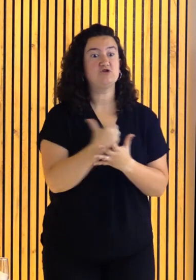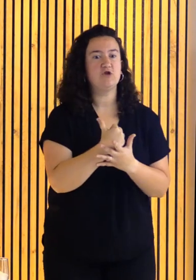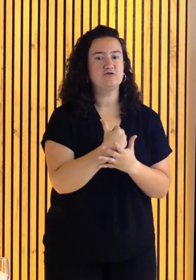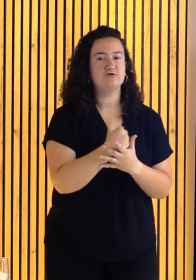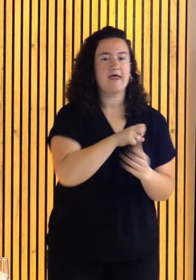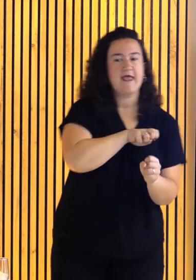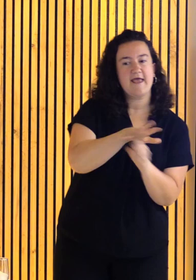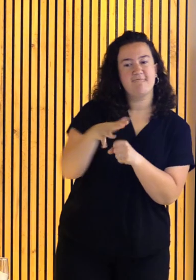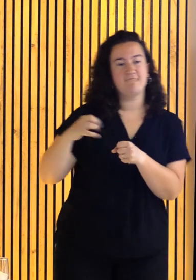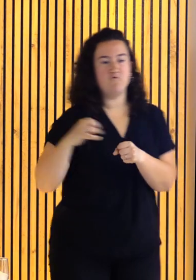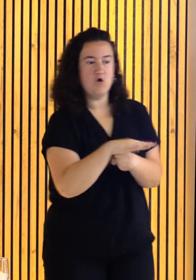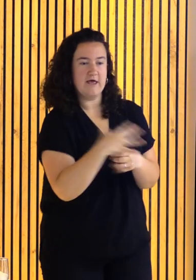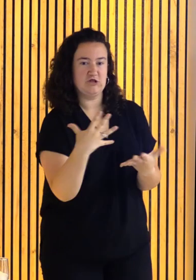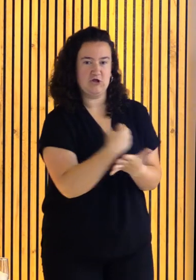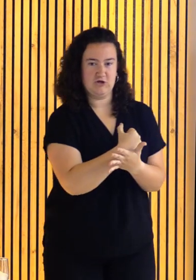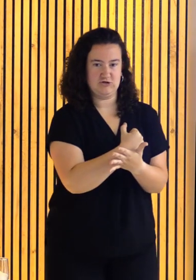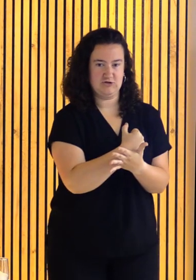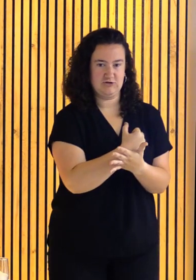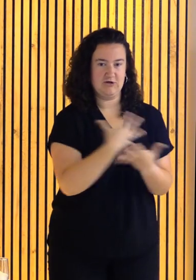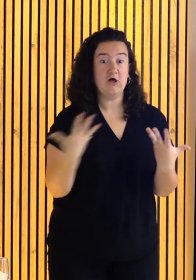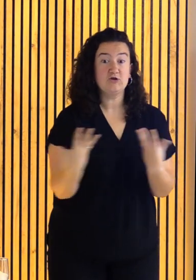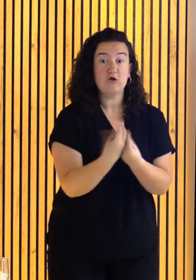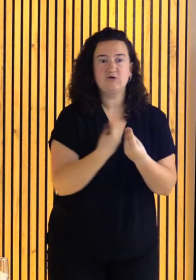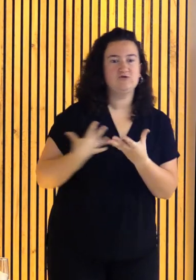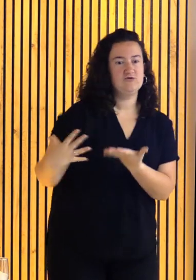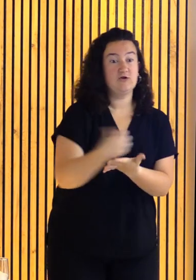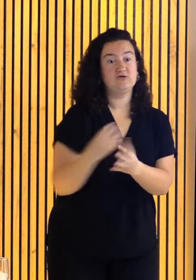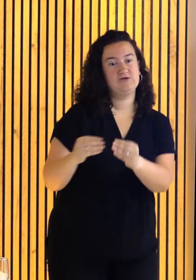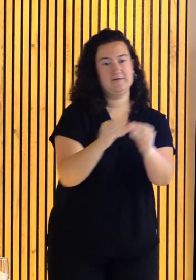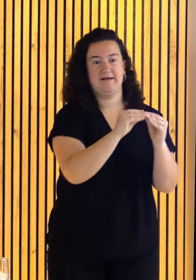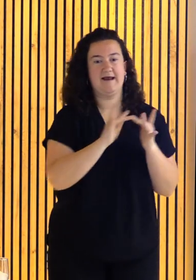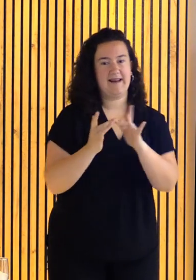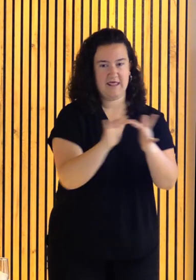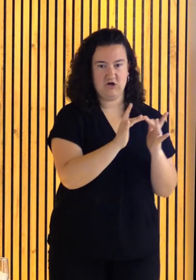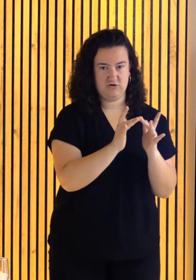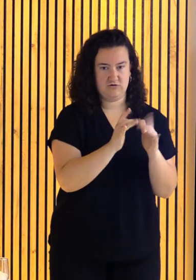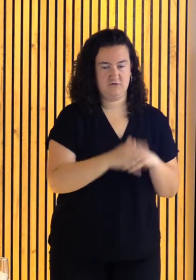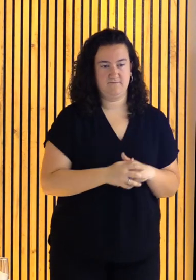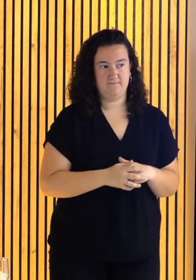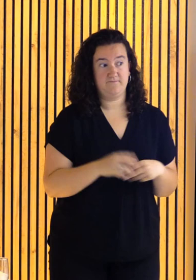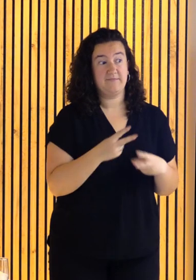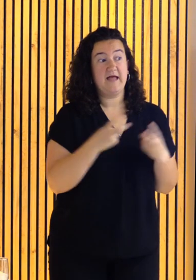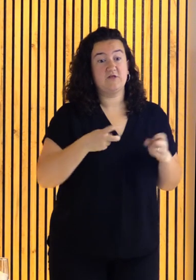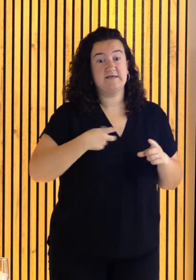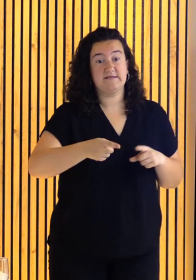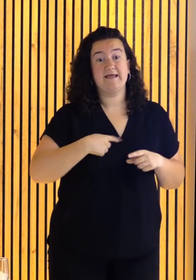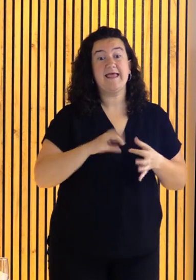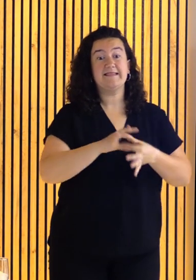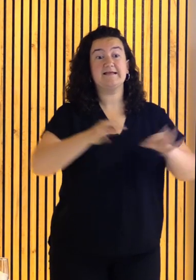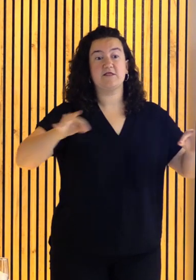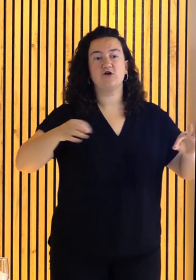bestearengan, elkarrekin eraikitzen dira. Ikuspegi albidetzen duen tresna analitikoa da beraz